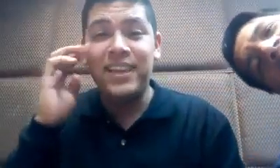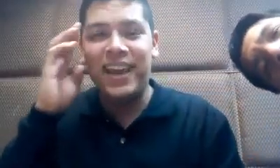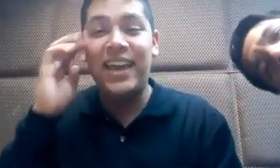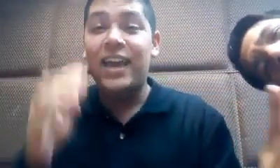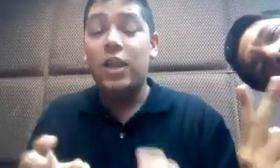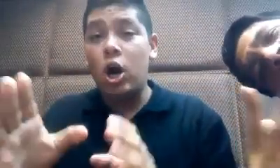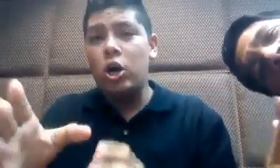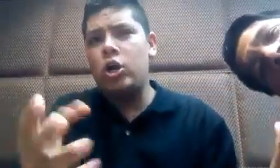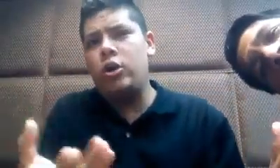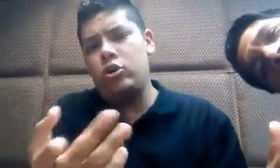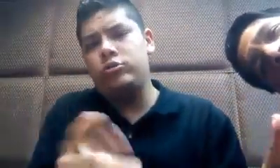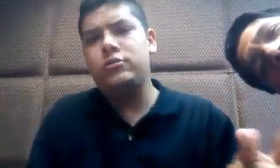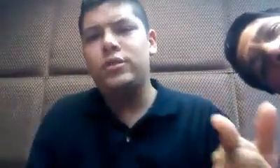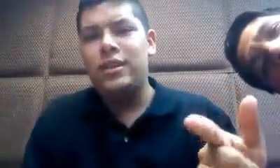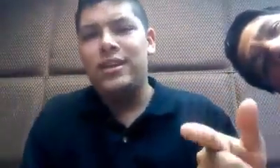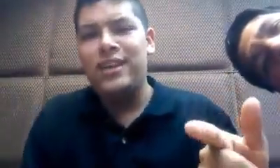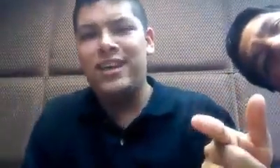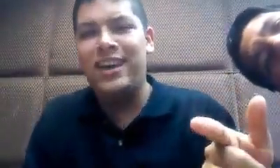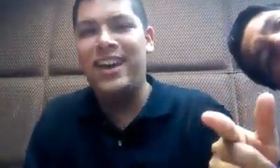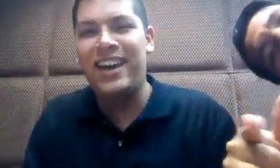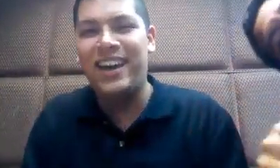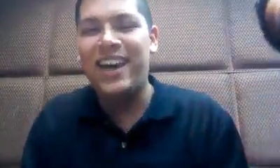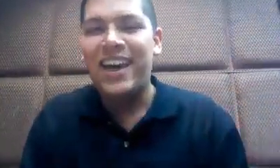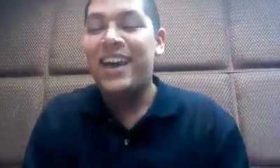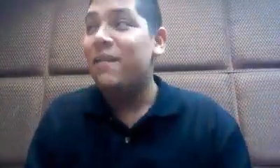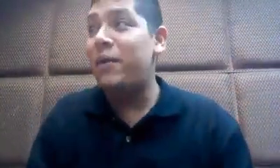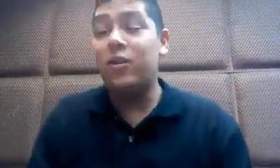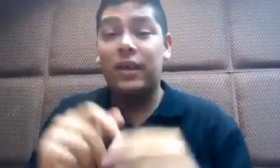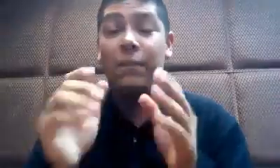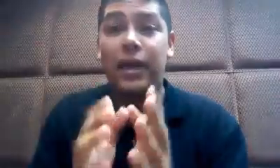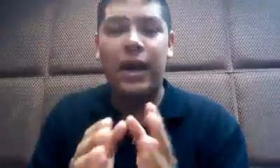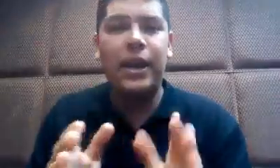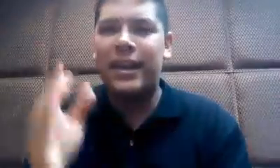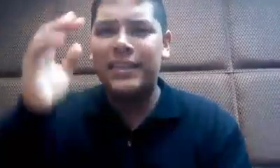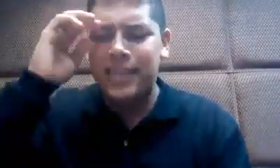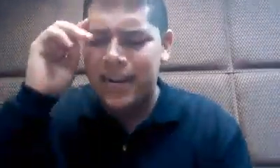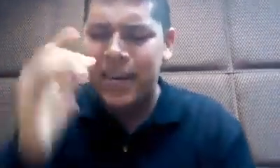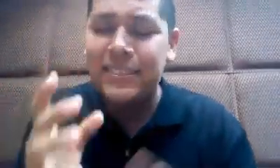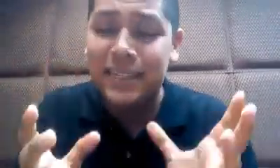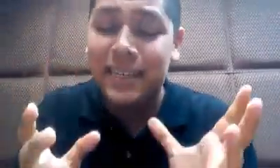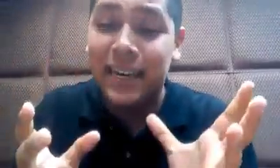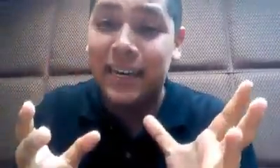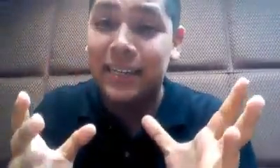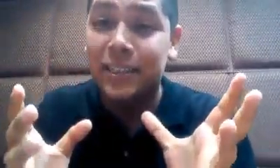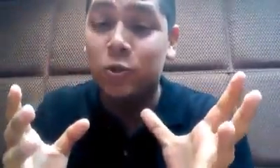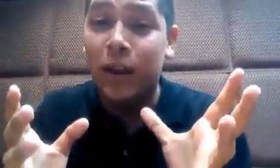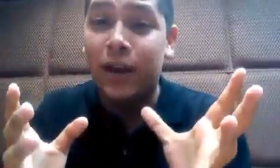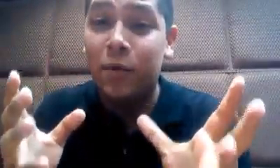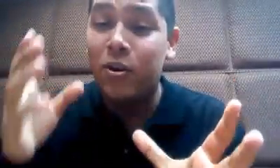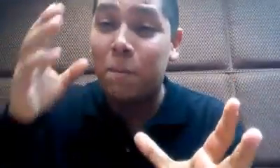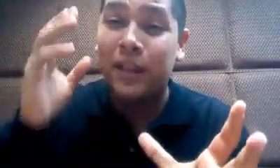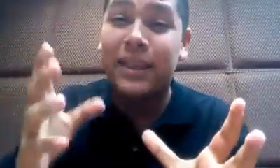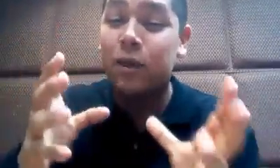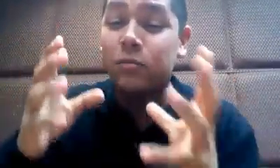no me discrimines. No, digo, morro, te puedes quedar sin cartera, viejo. Pero también la raza que se sube al camión y platica como si